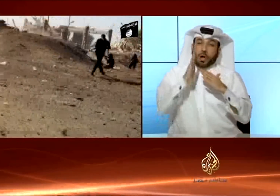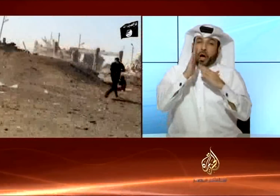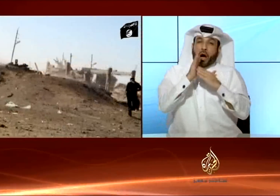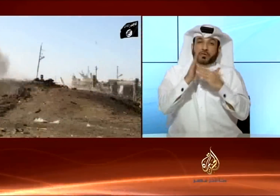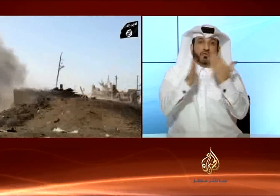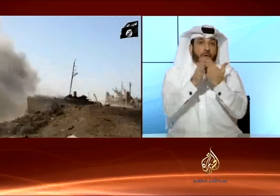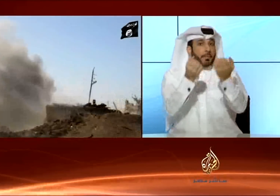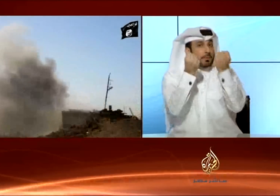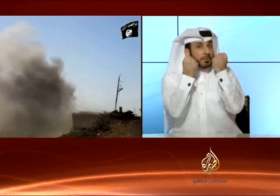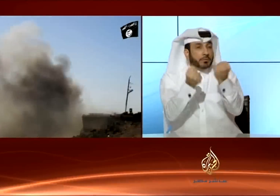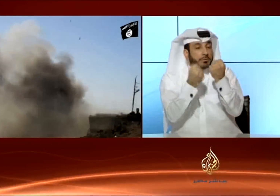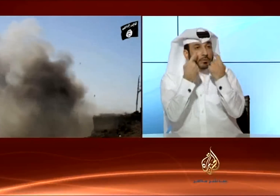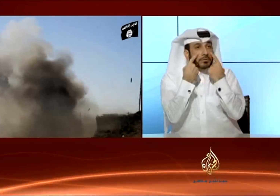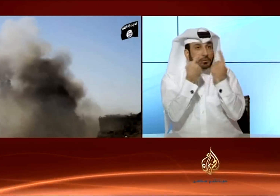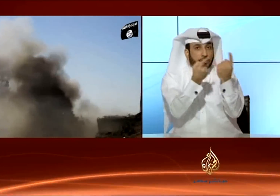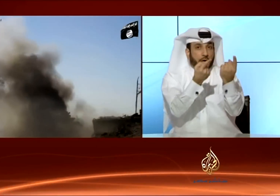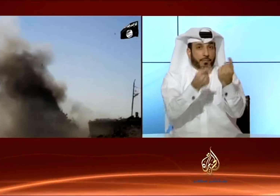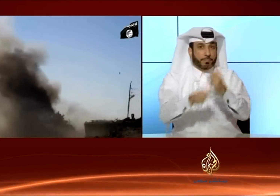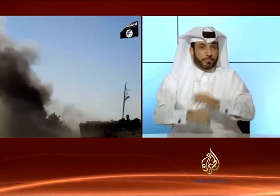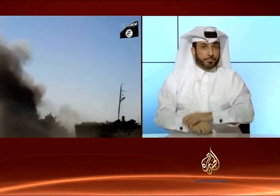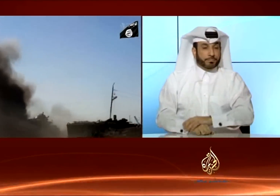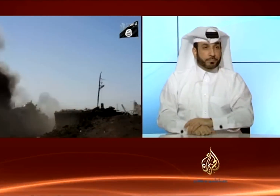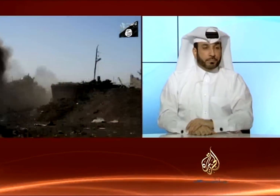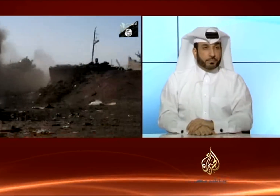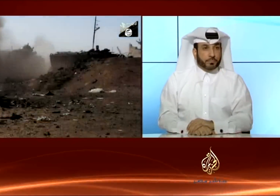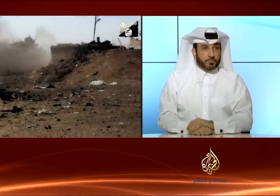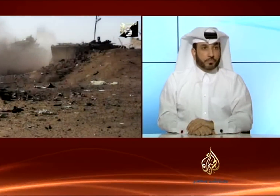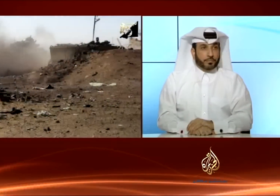دمويه جاءت في التسجيل